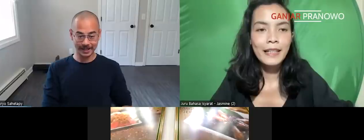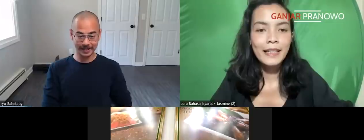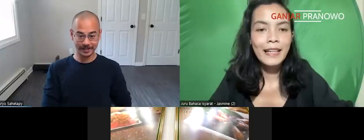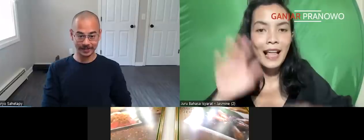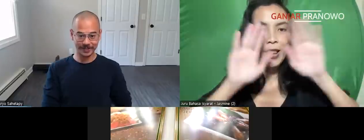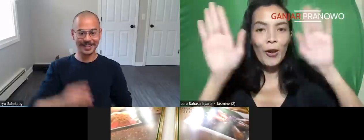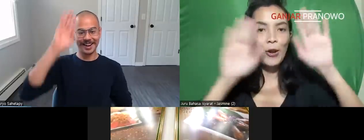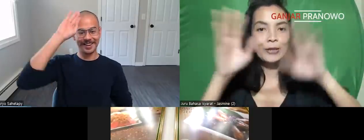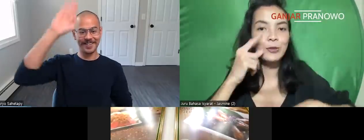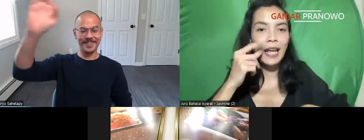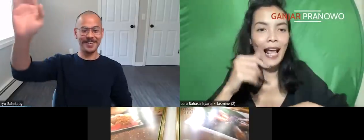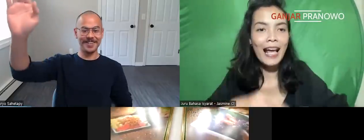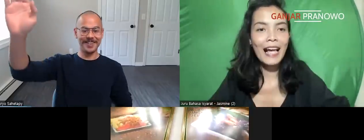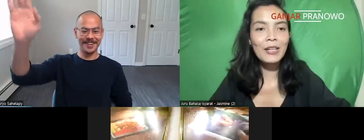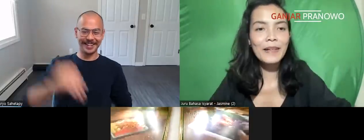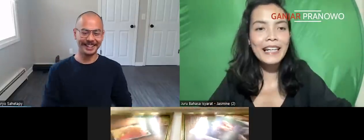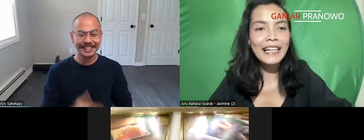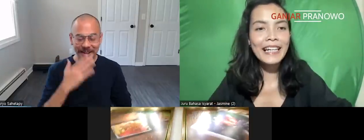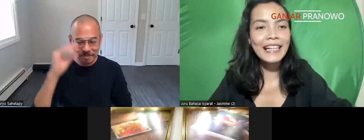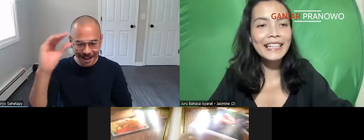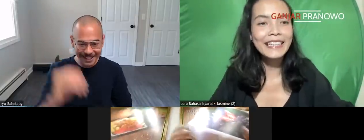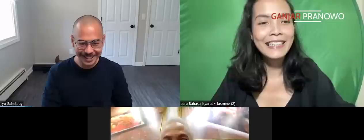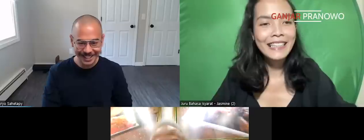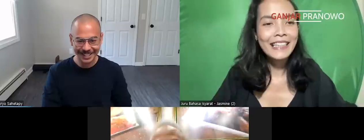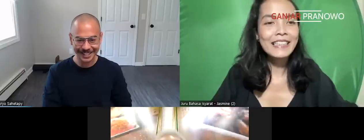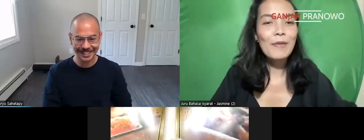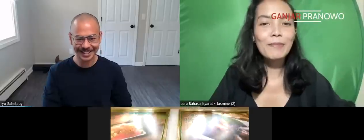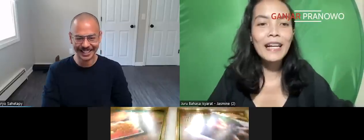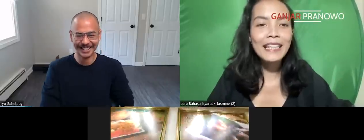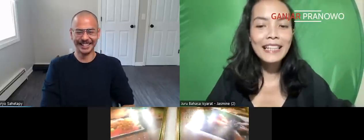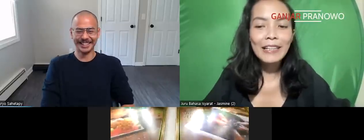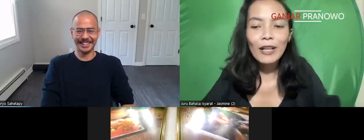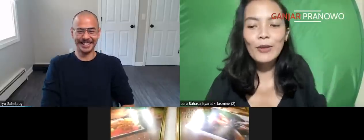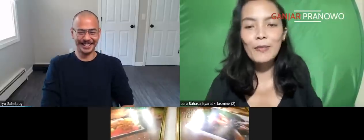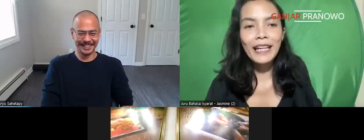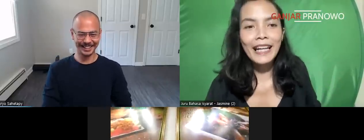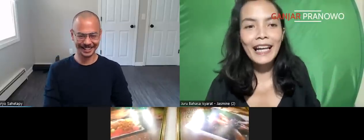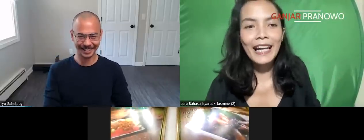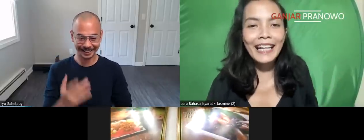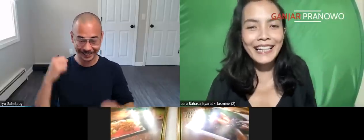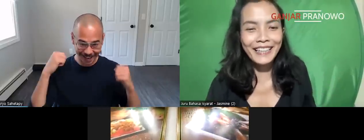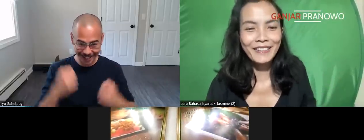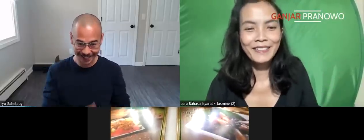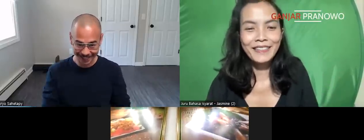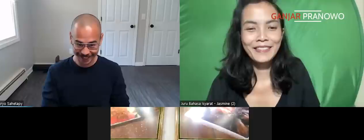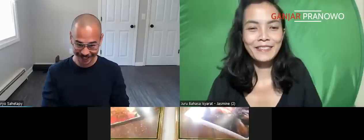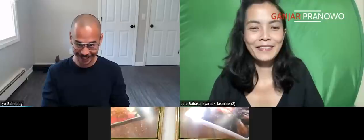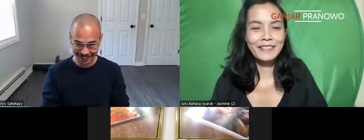halo halo Surya Halo Pak Selamat pagi waktu Amerika